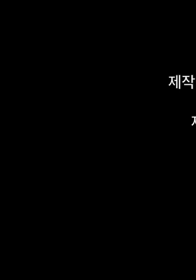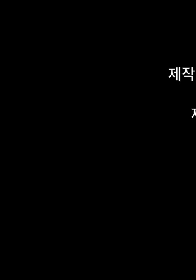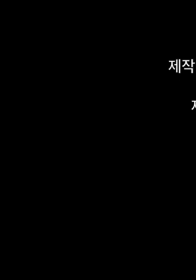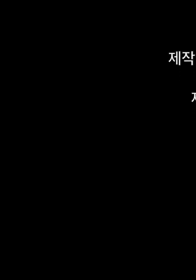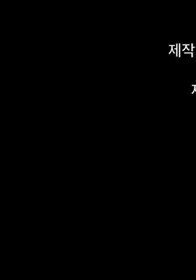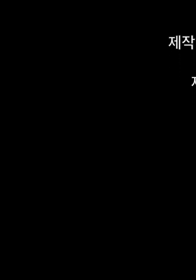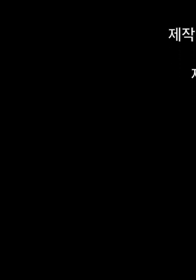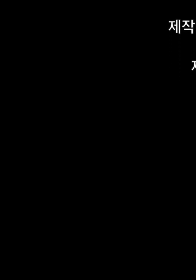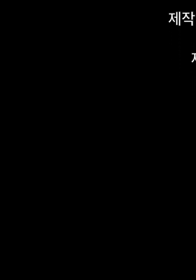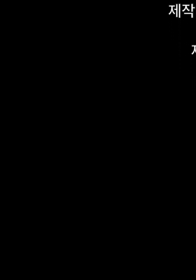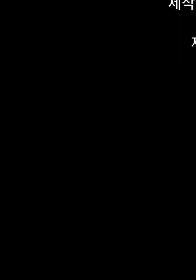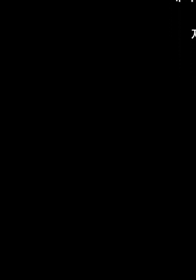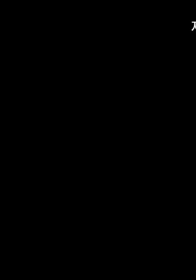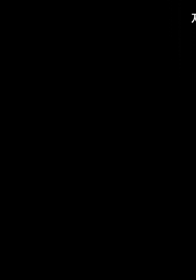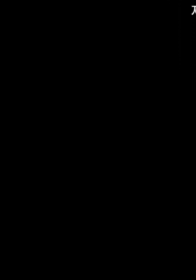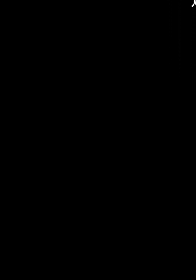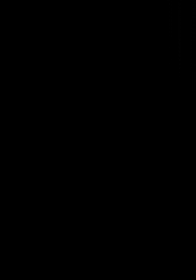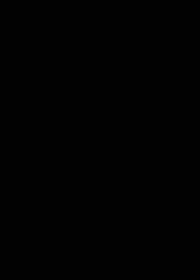다음 영상에서 만나요!